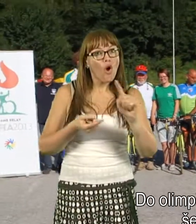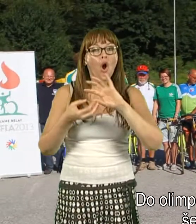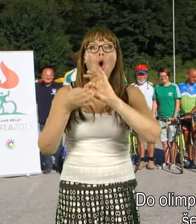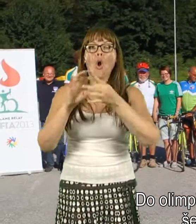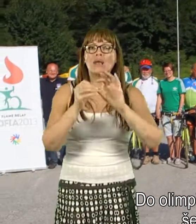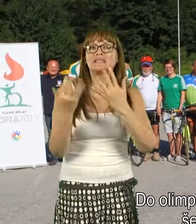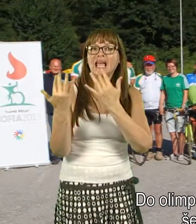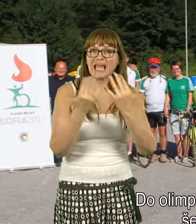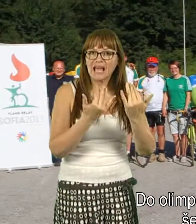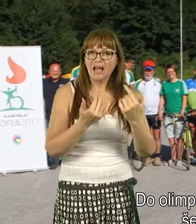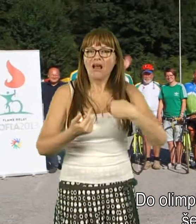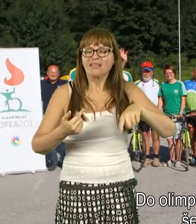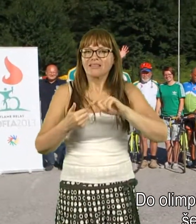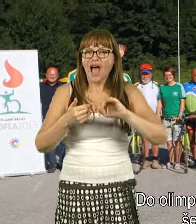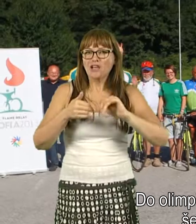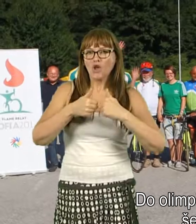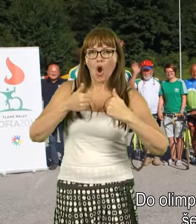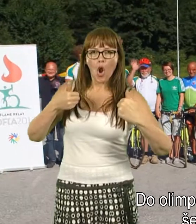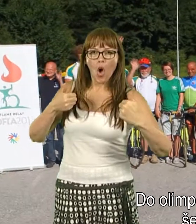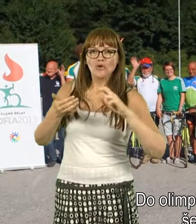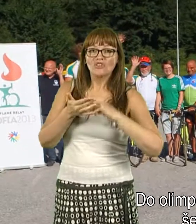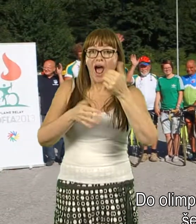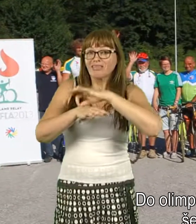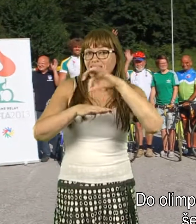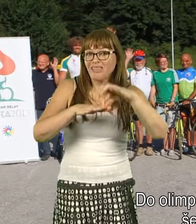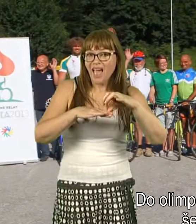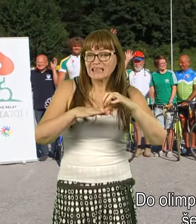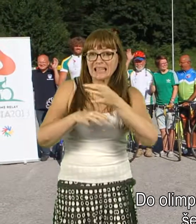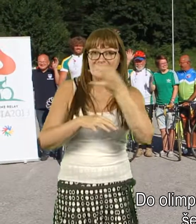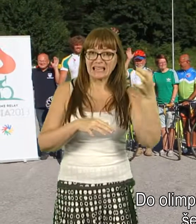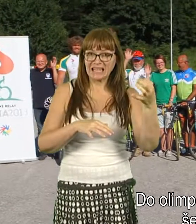Do olimpijskih iger nas loči še teden dni.